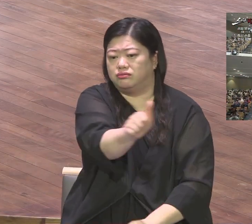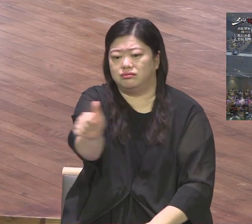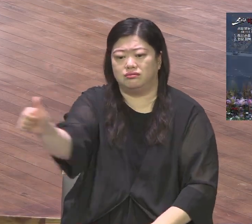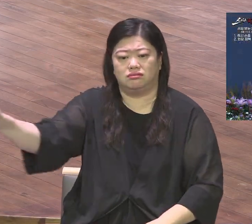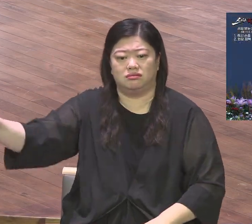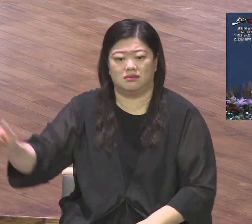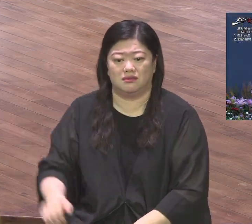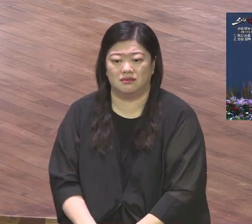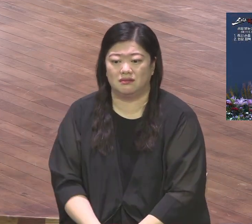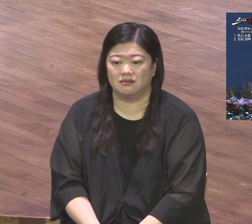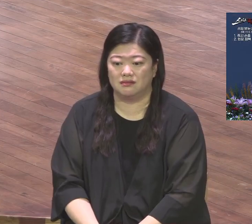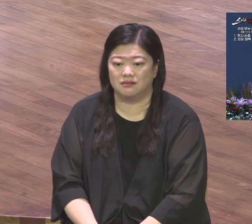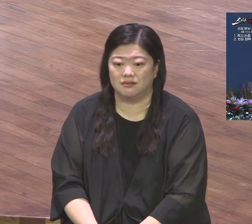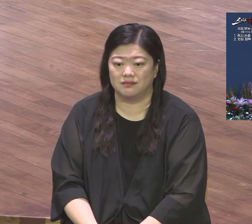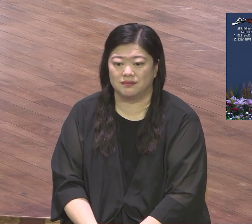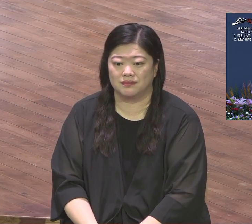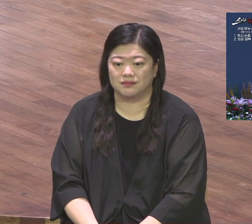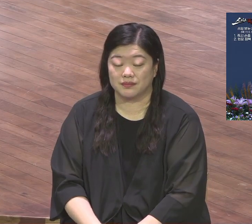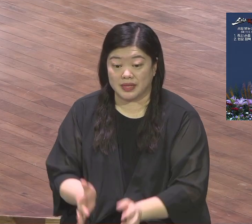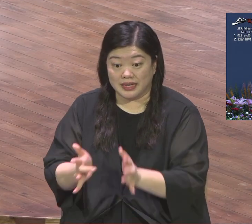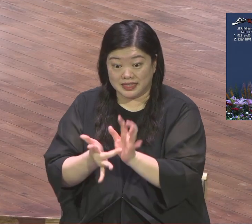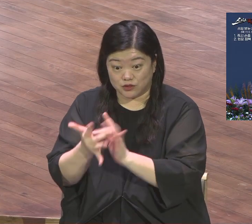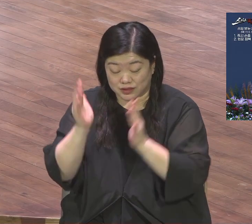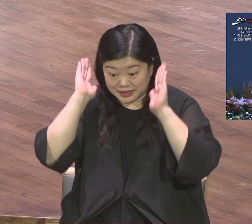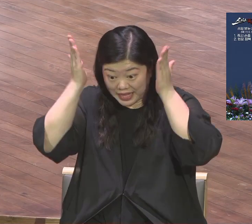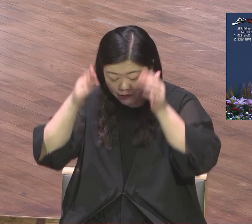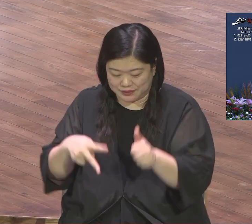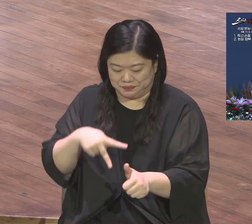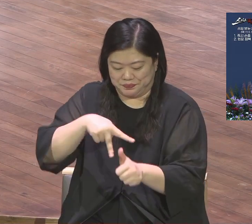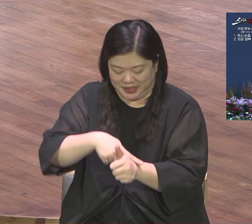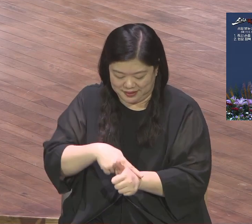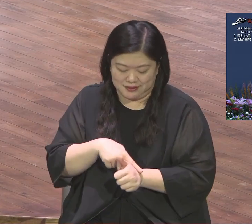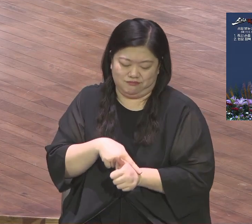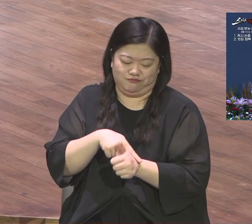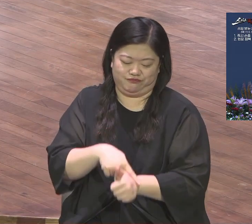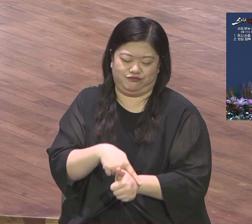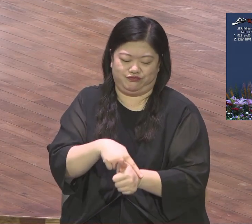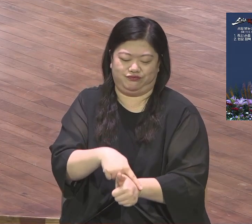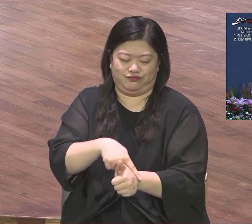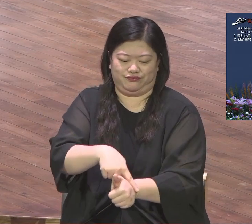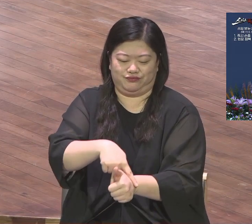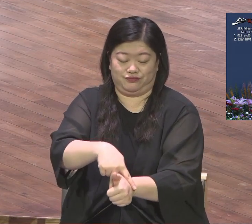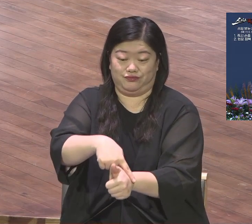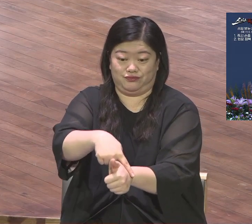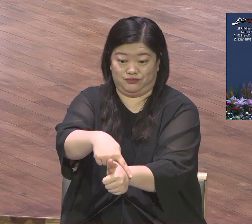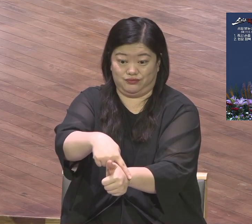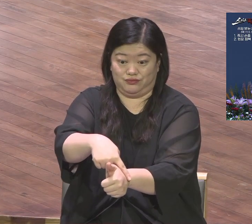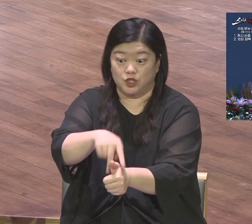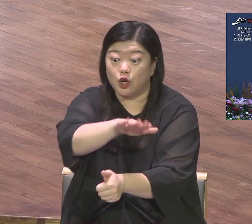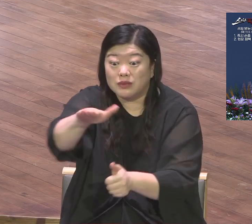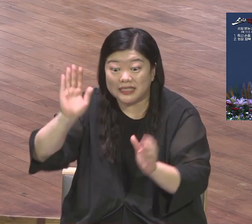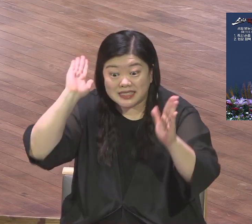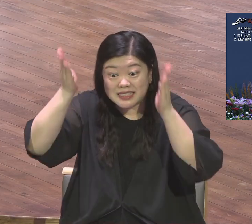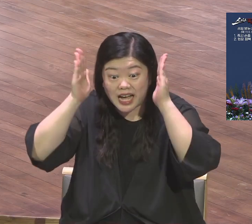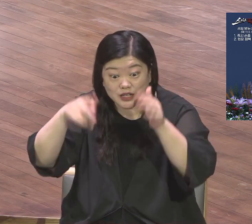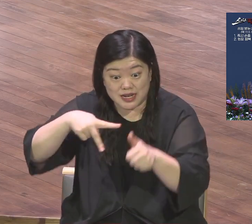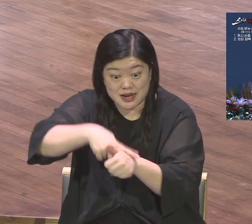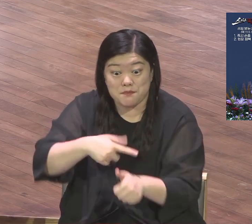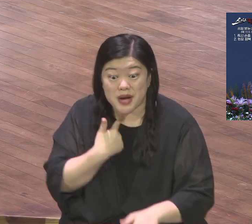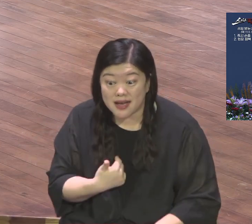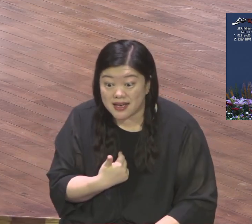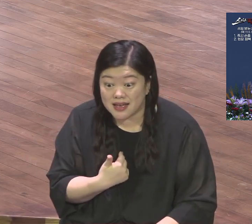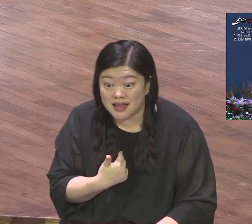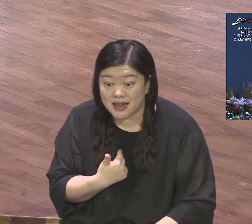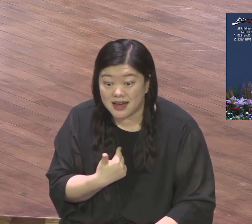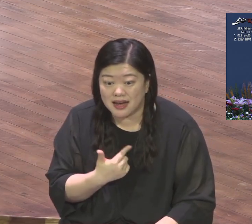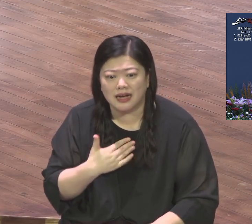드디어 예수님께서 나귀 새끼를 타시고 예루살렘에 입성하십니다. 나귀 타봤어요? 제가